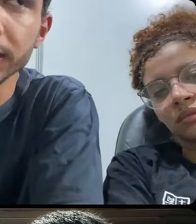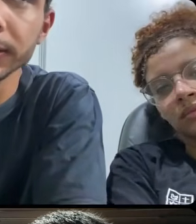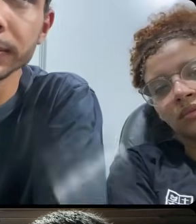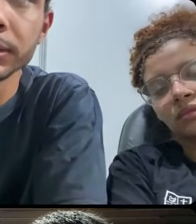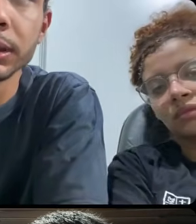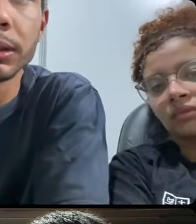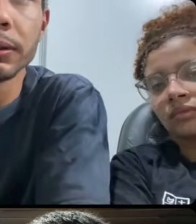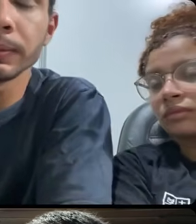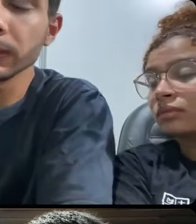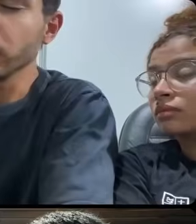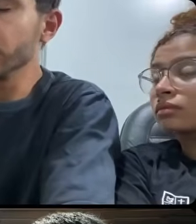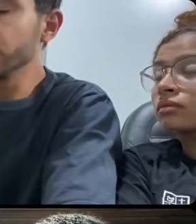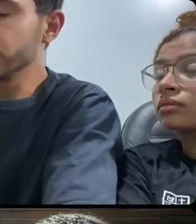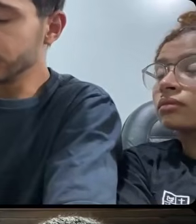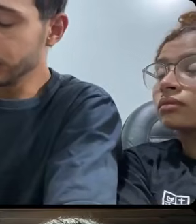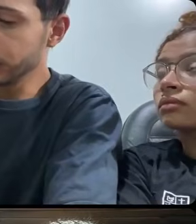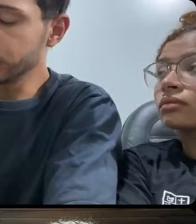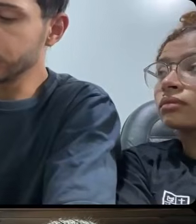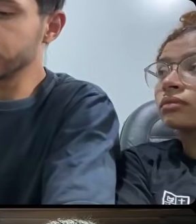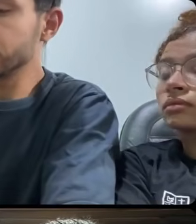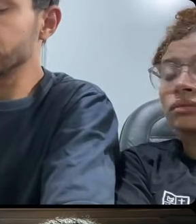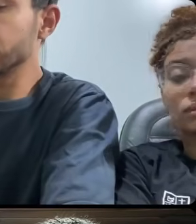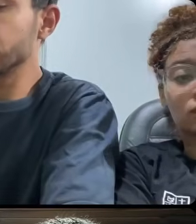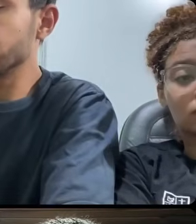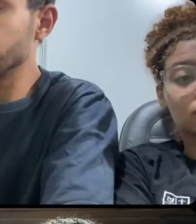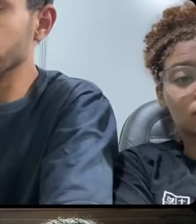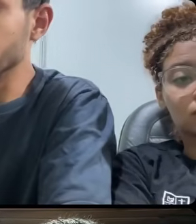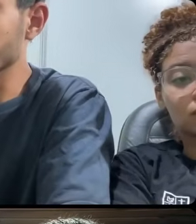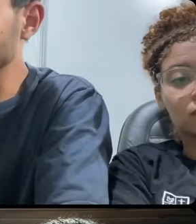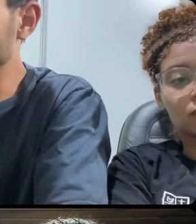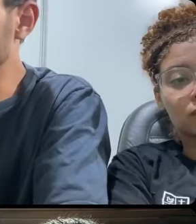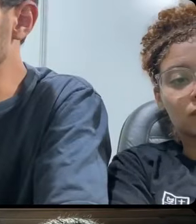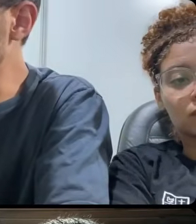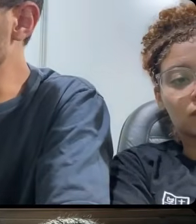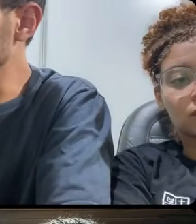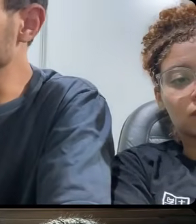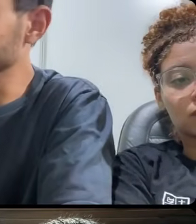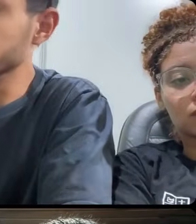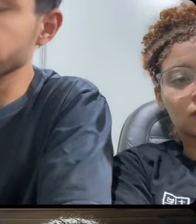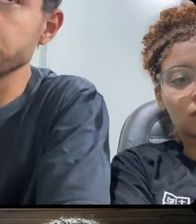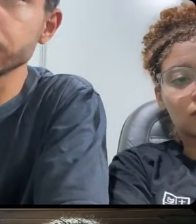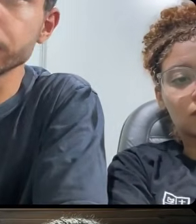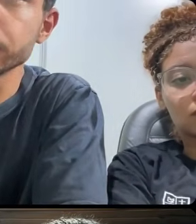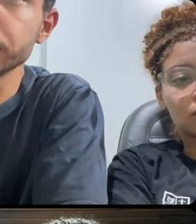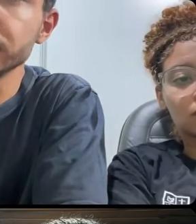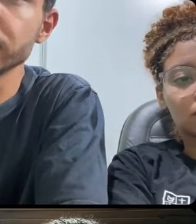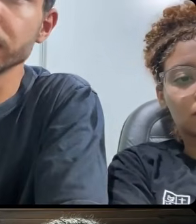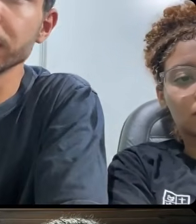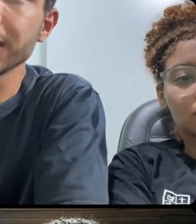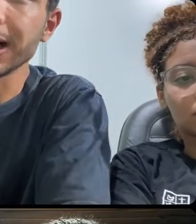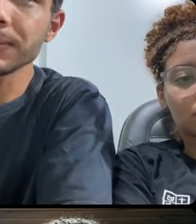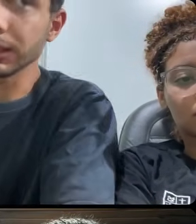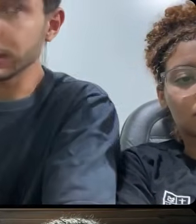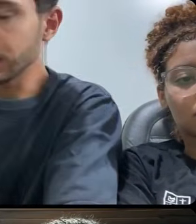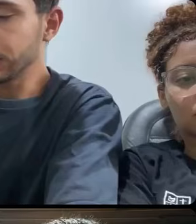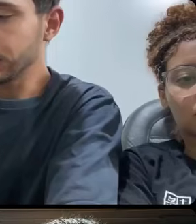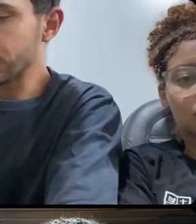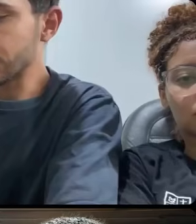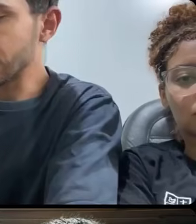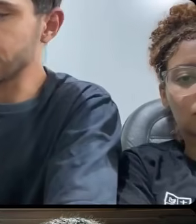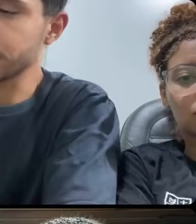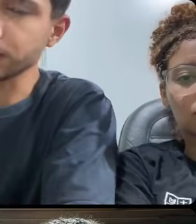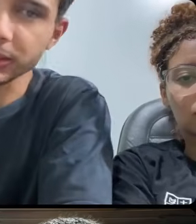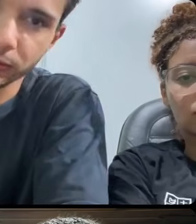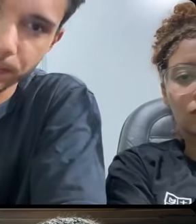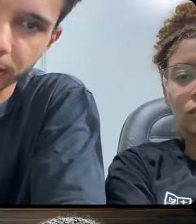Aí eu mandei. No primeiro momento, assim, eu fui pedir ajuda no CAPS, né, que lá